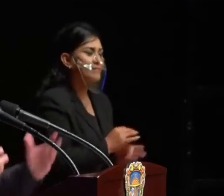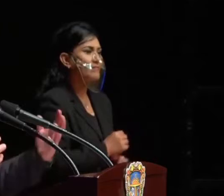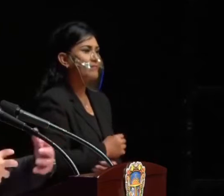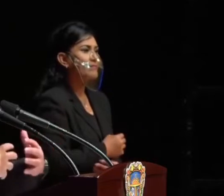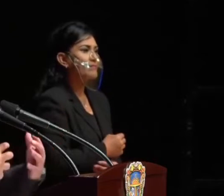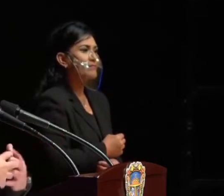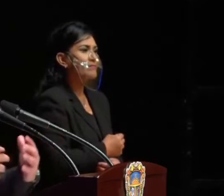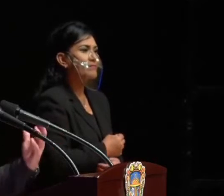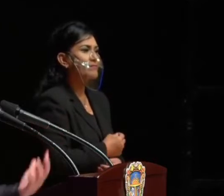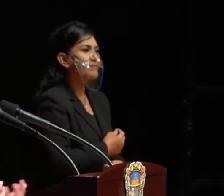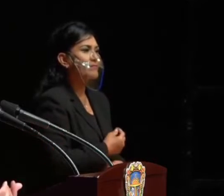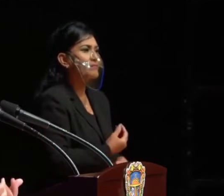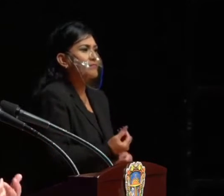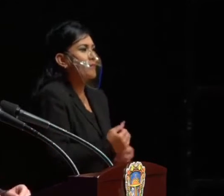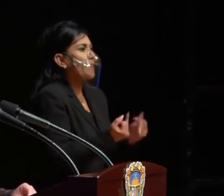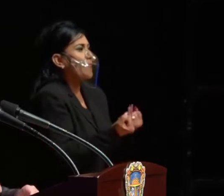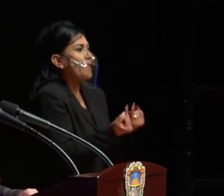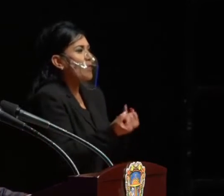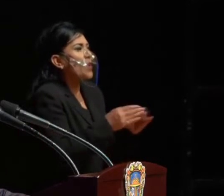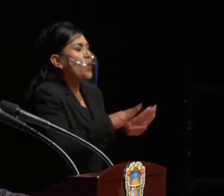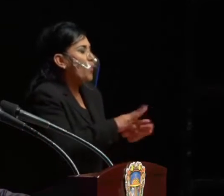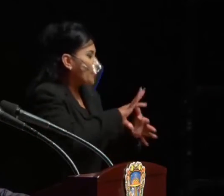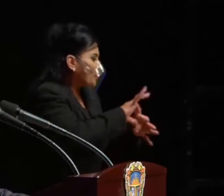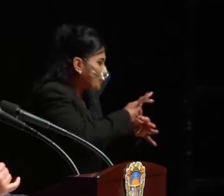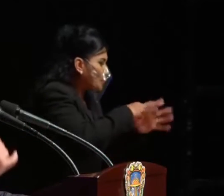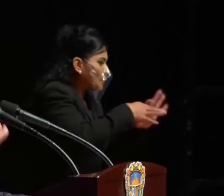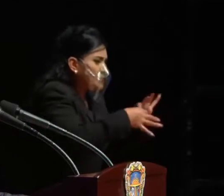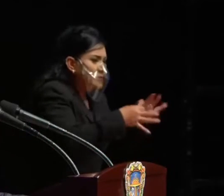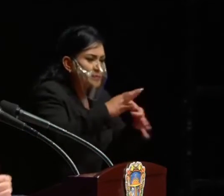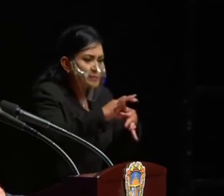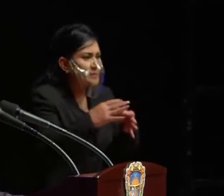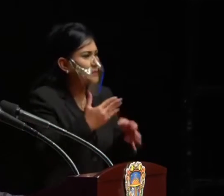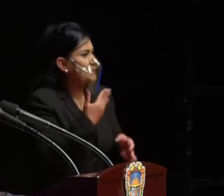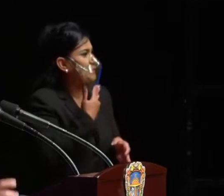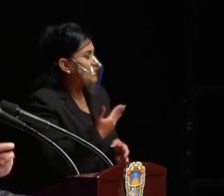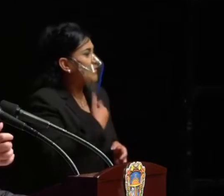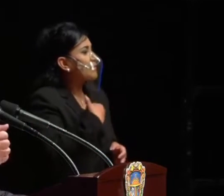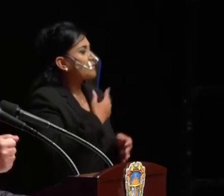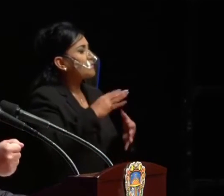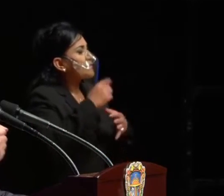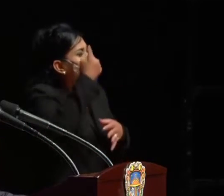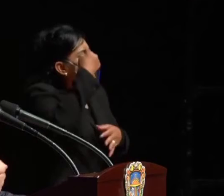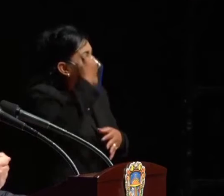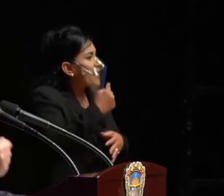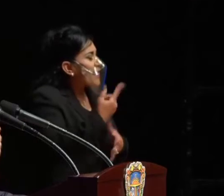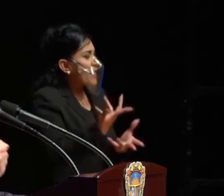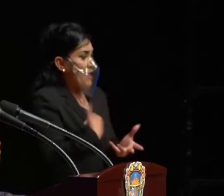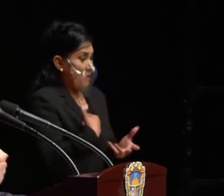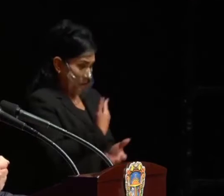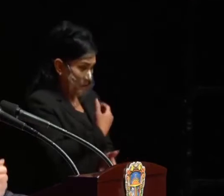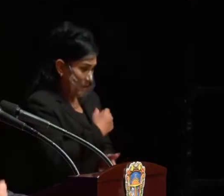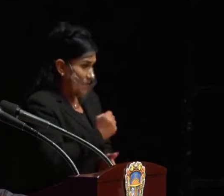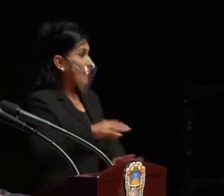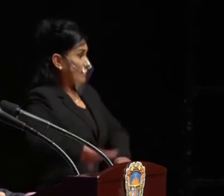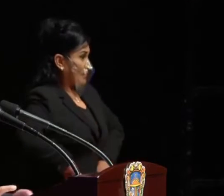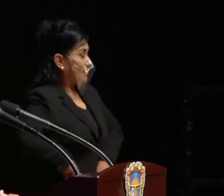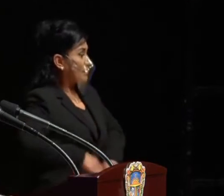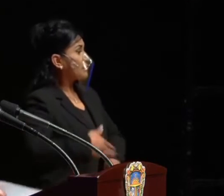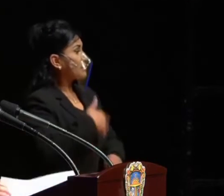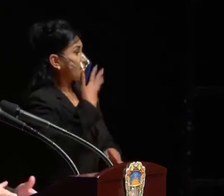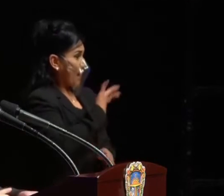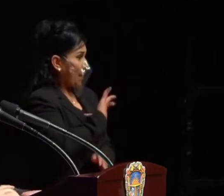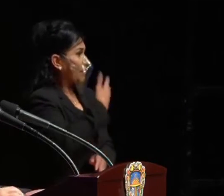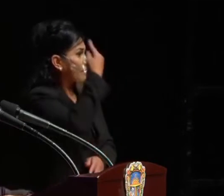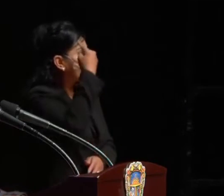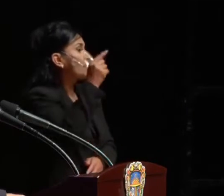que se relacionan estos factores y el potencial que tenemos si tomamos las riendas de nuestro